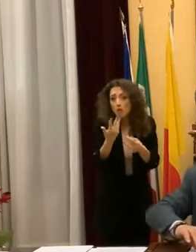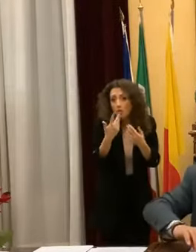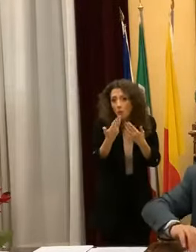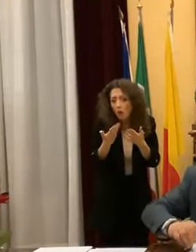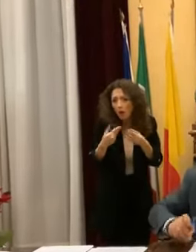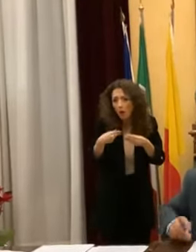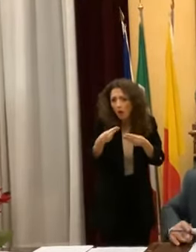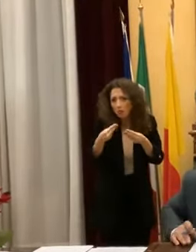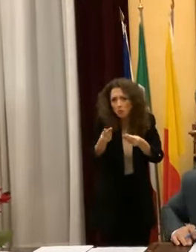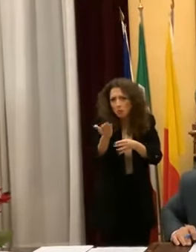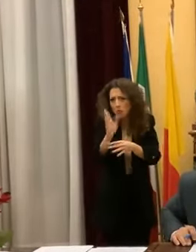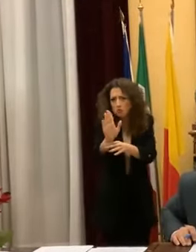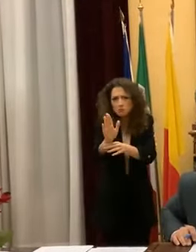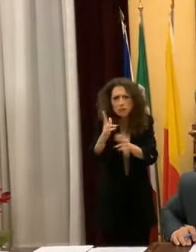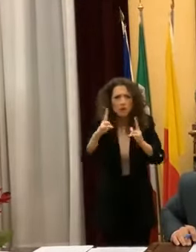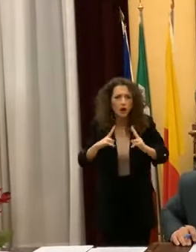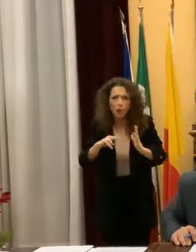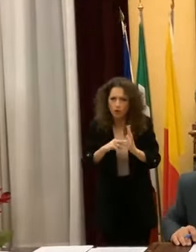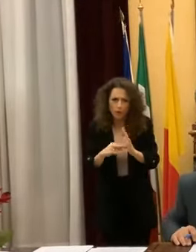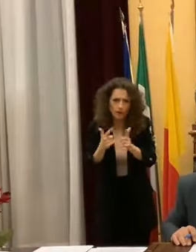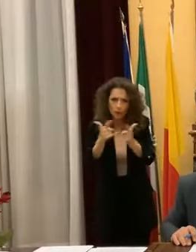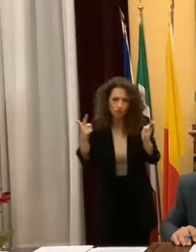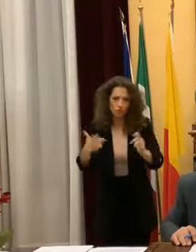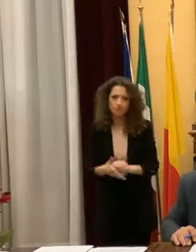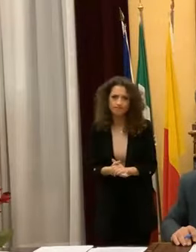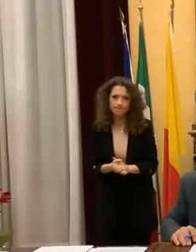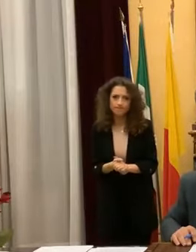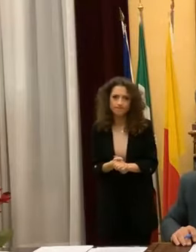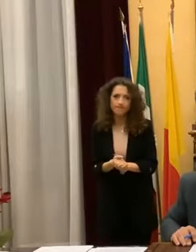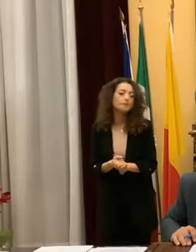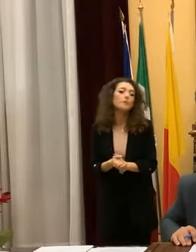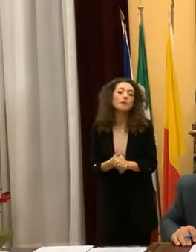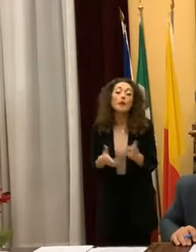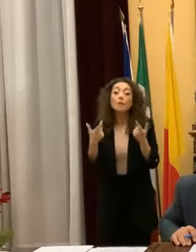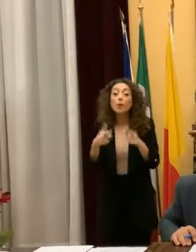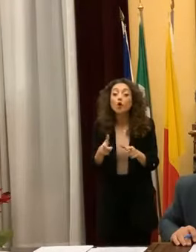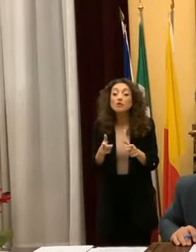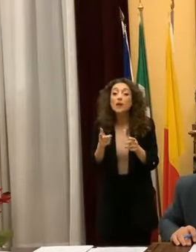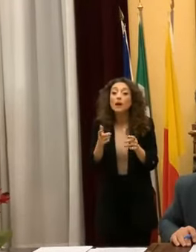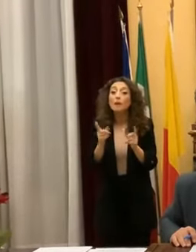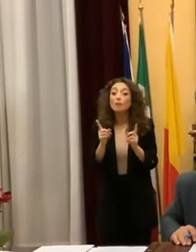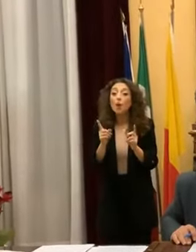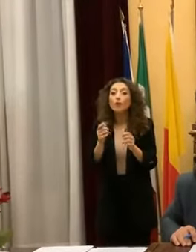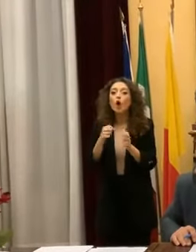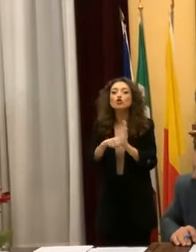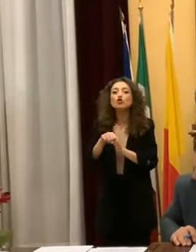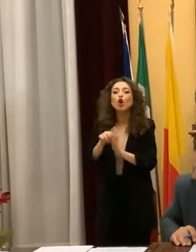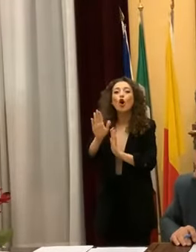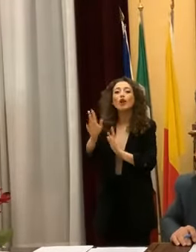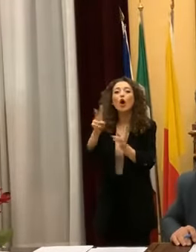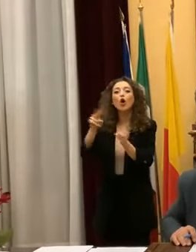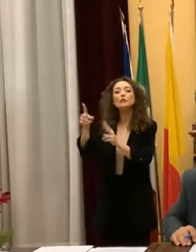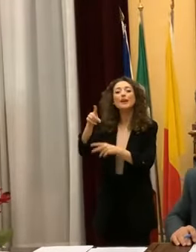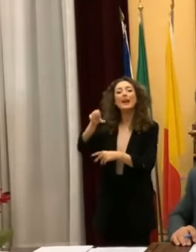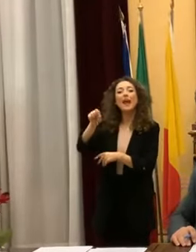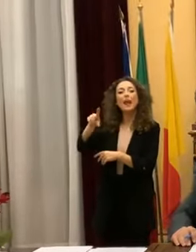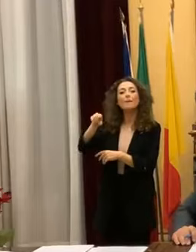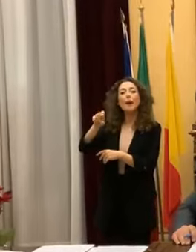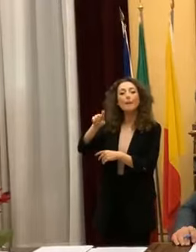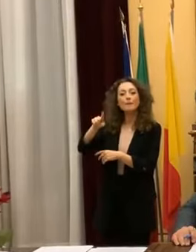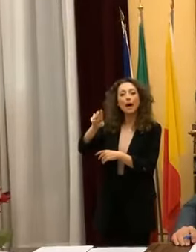posso esibirlo senza problemi, perché è la storia del papardo. Ma c'è un altro documento che attesta